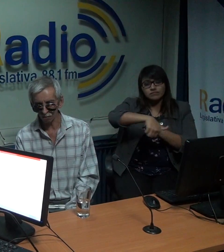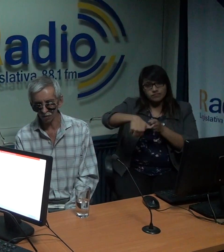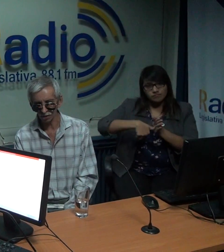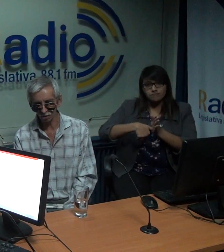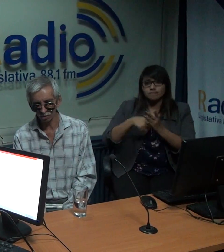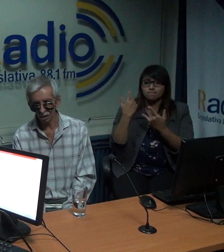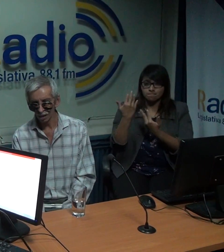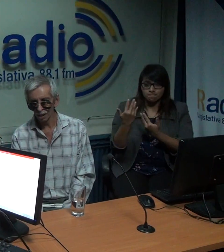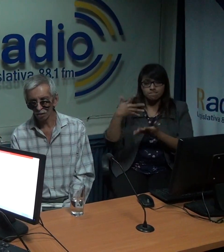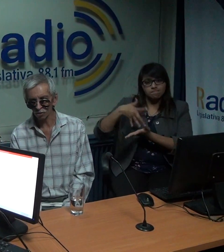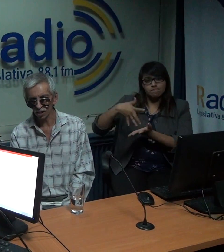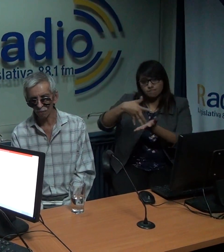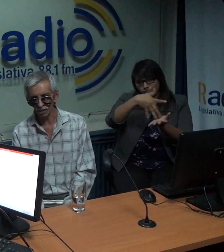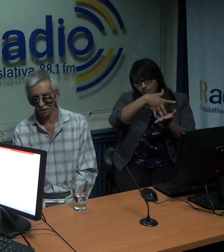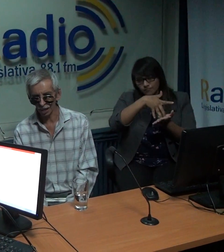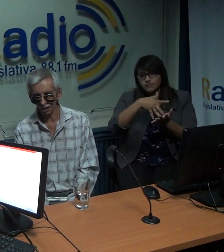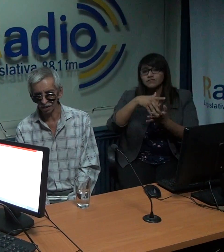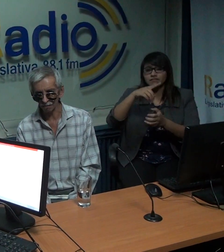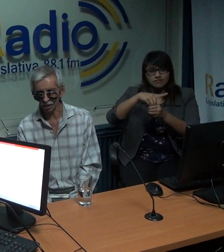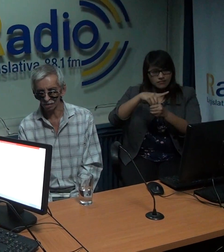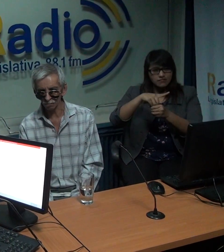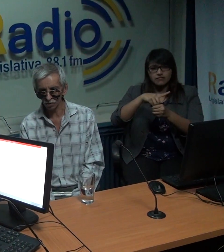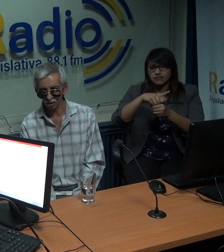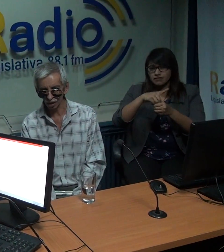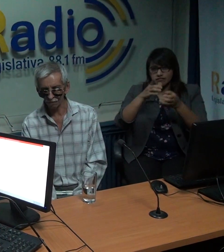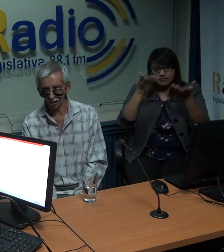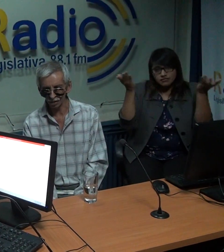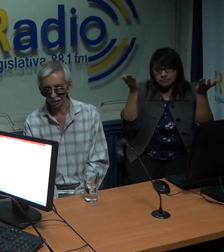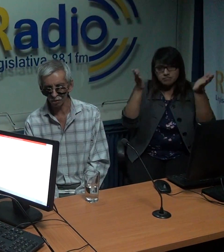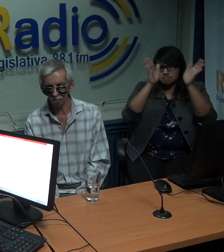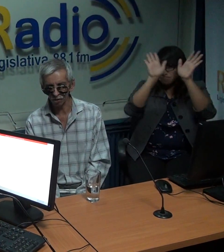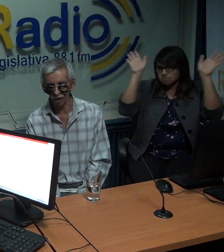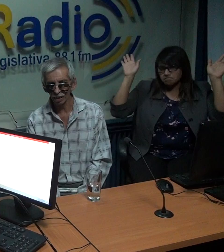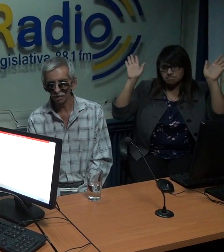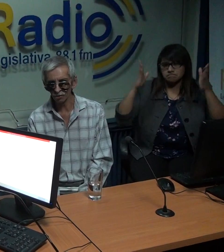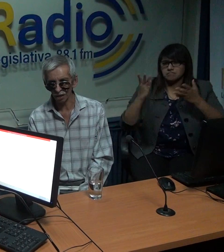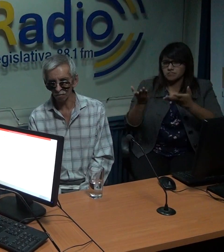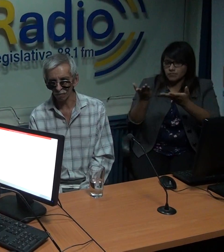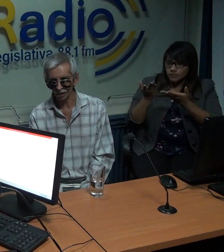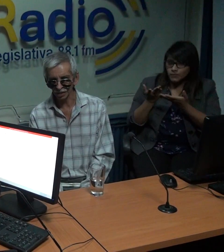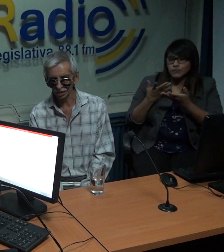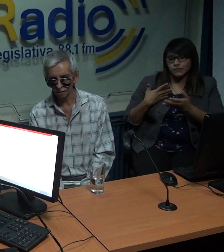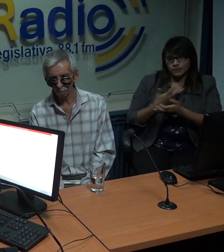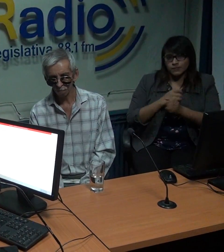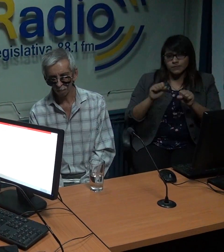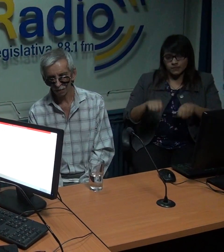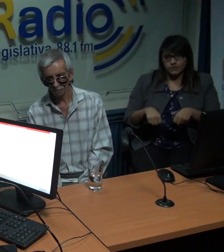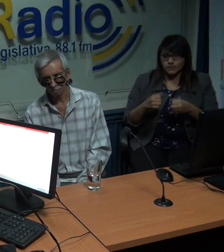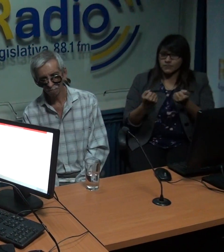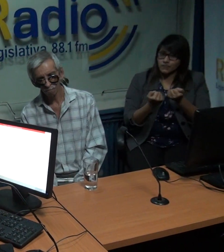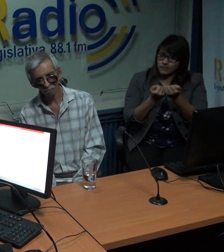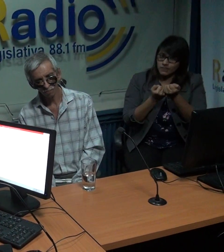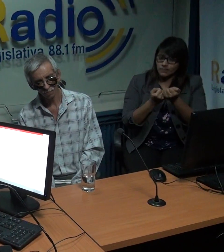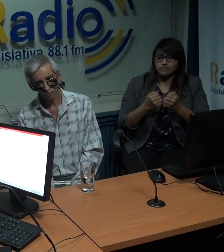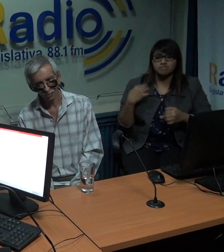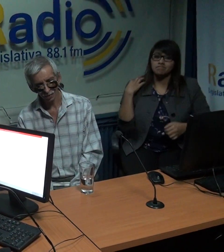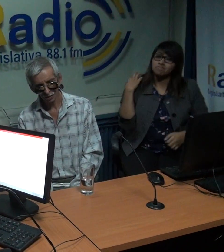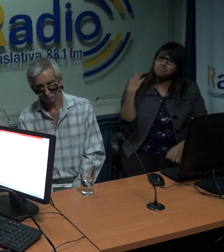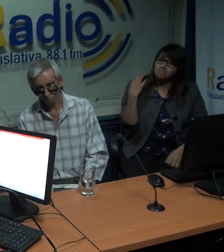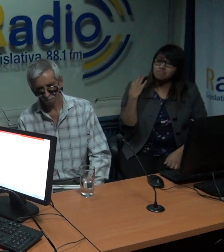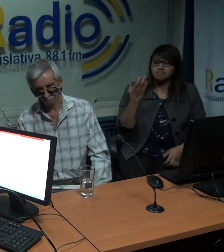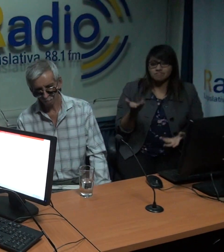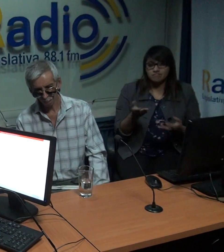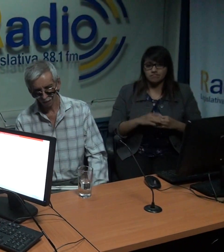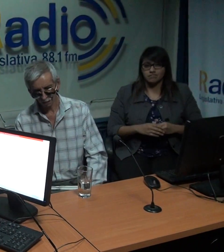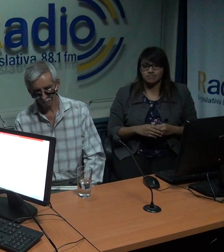la población con discapacidad y también la gente que nos apoya nos acompañe. Claro que sí, y esa es la invitación